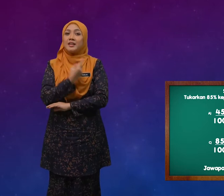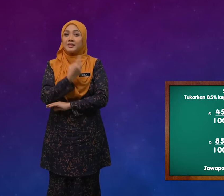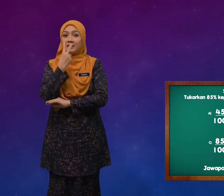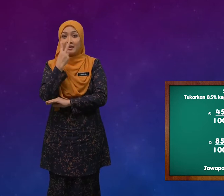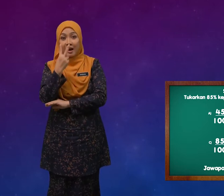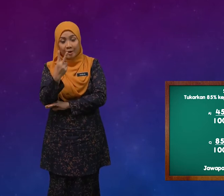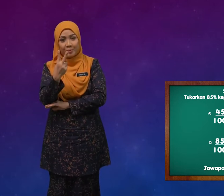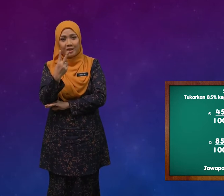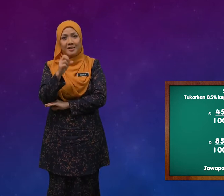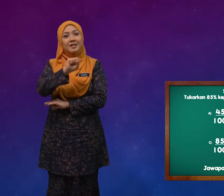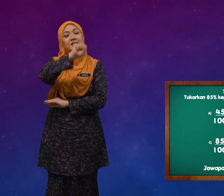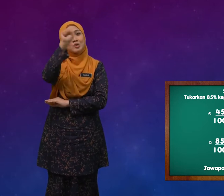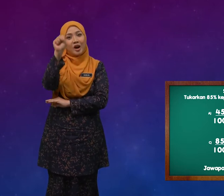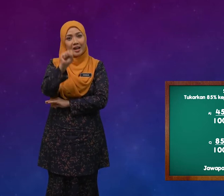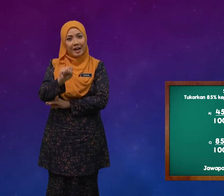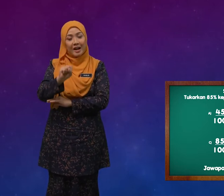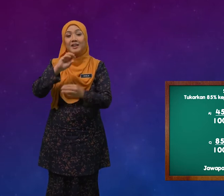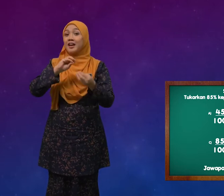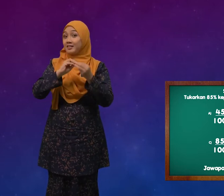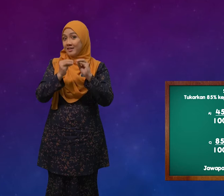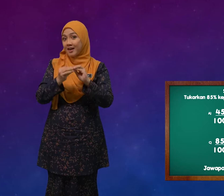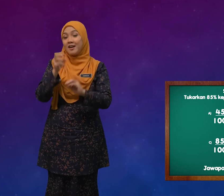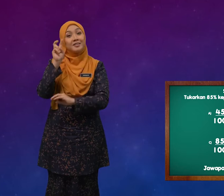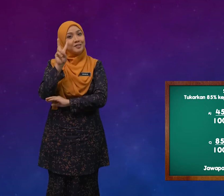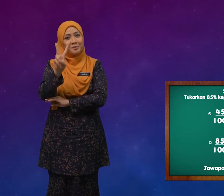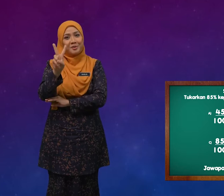Kita lihat pula soalan yang kedua.